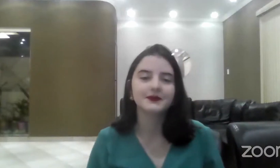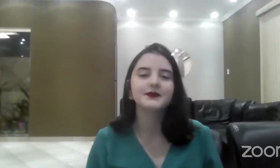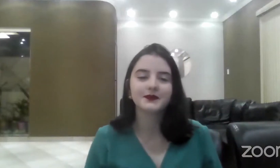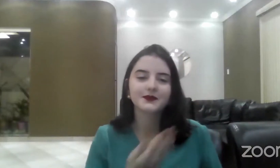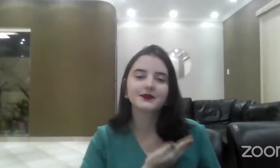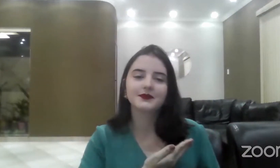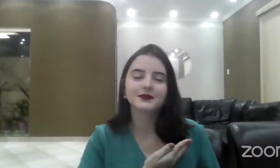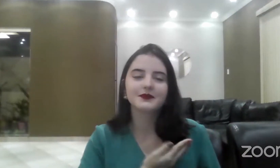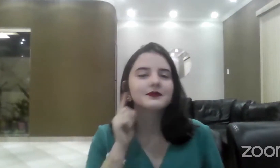dela.